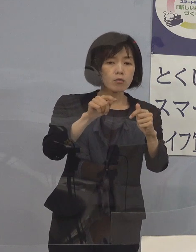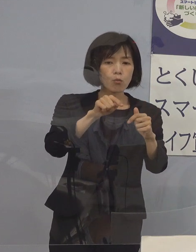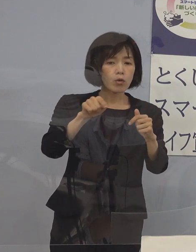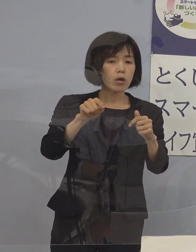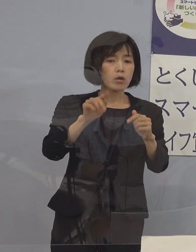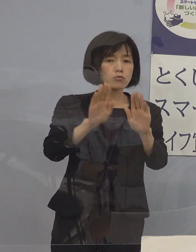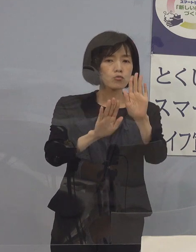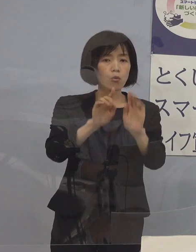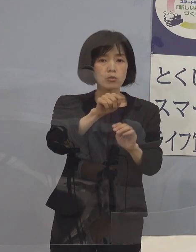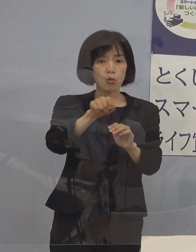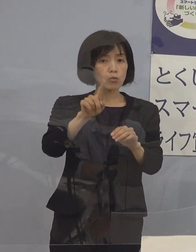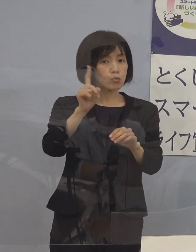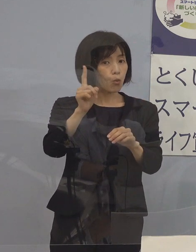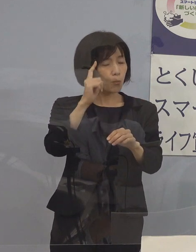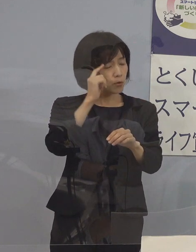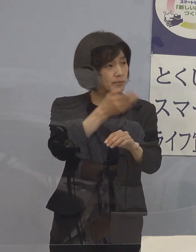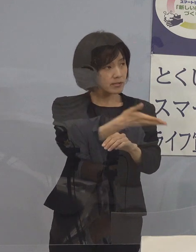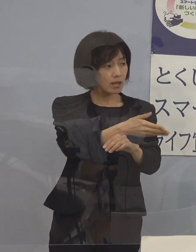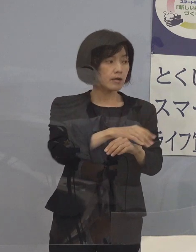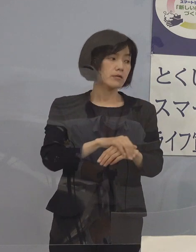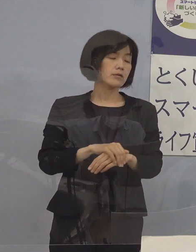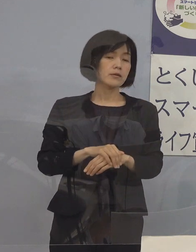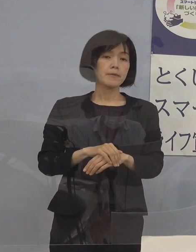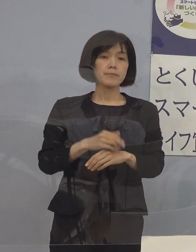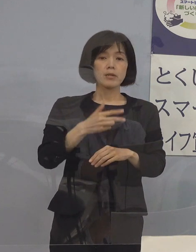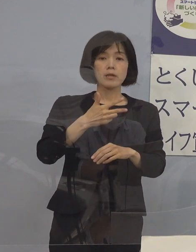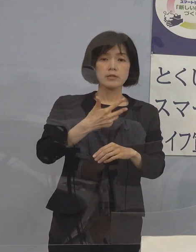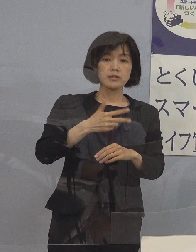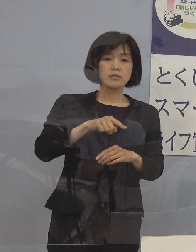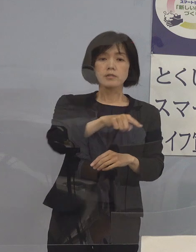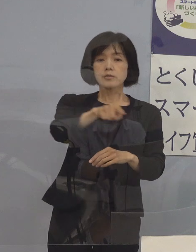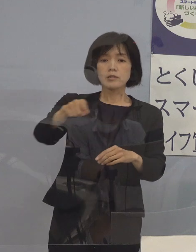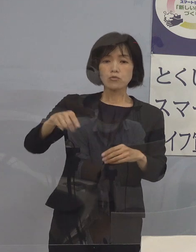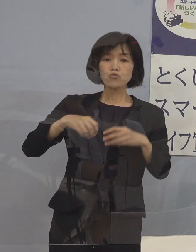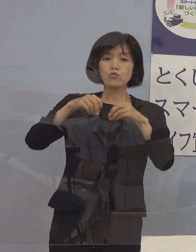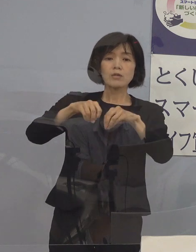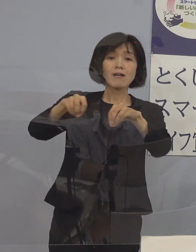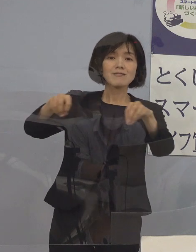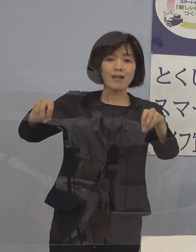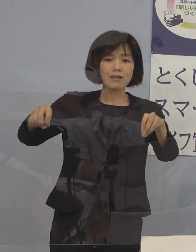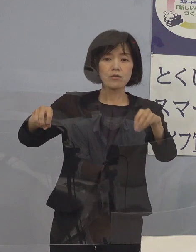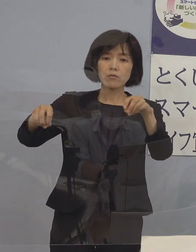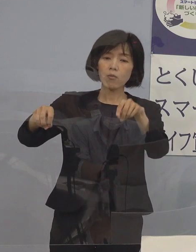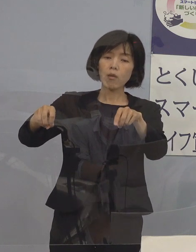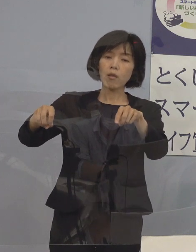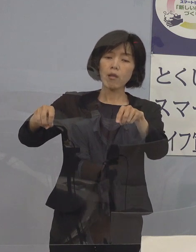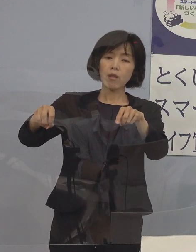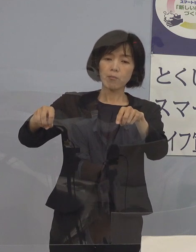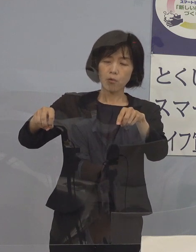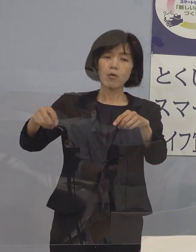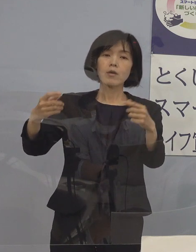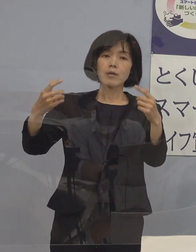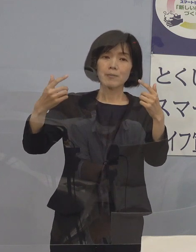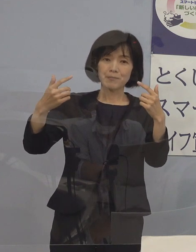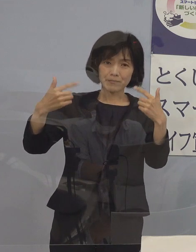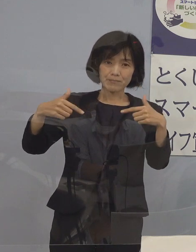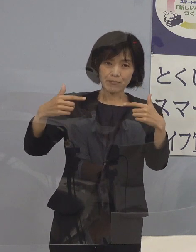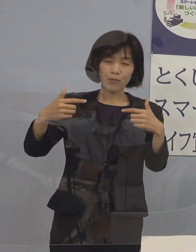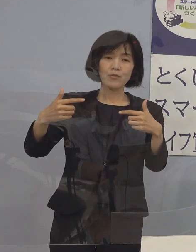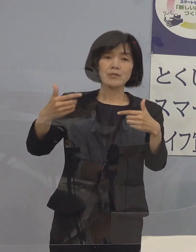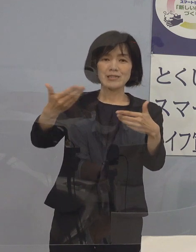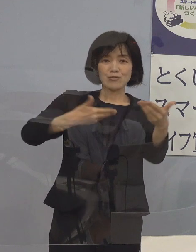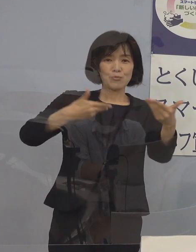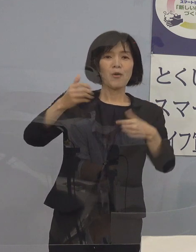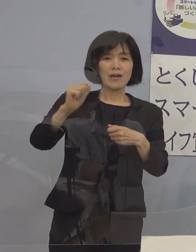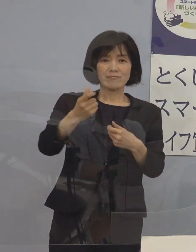考えられているか。はい、 まず市中感染、これは毎回発表の時に記者の皆さん方からも聞かれるわけで